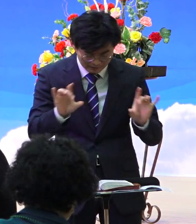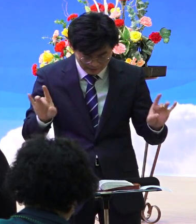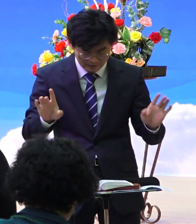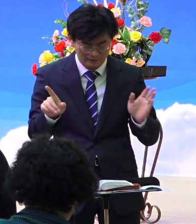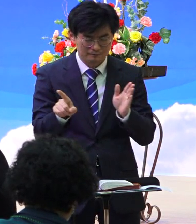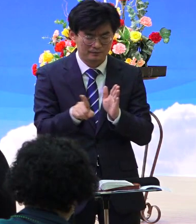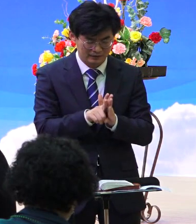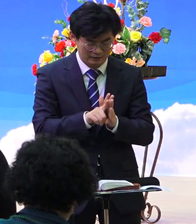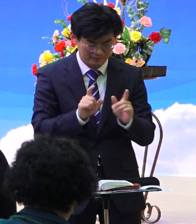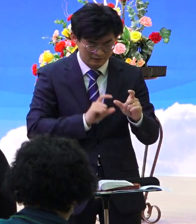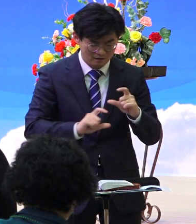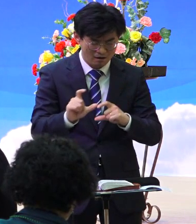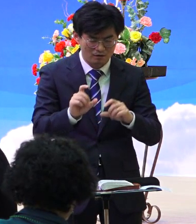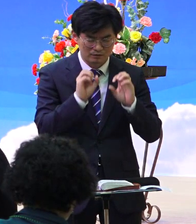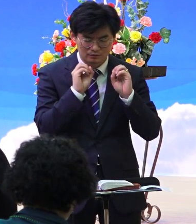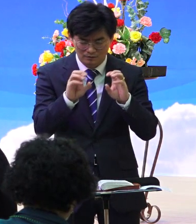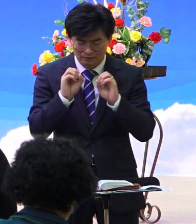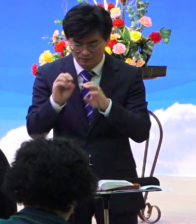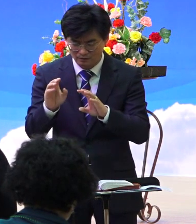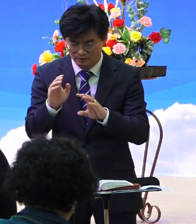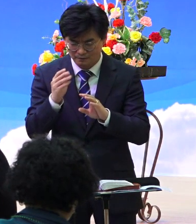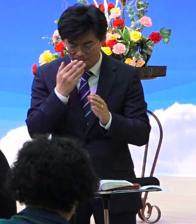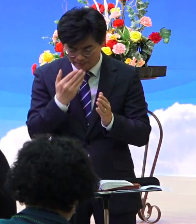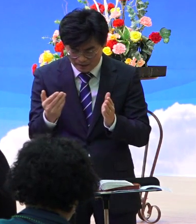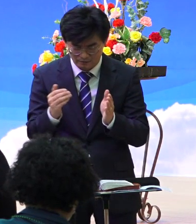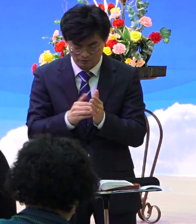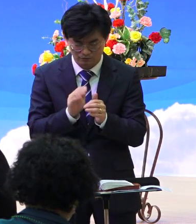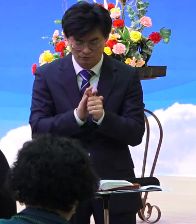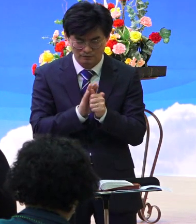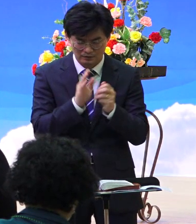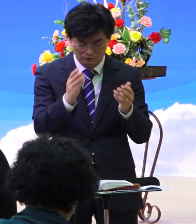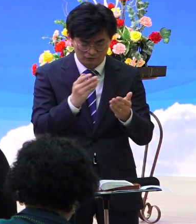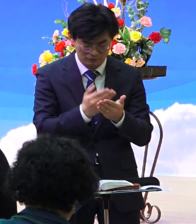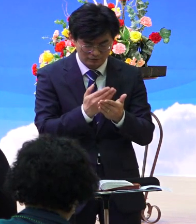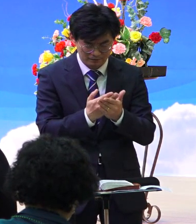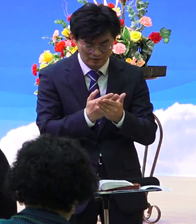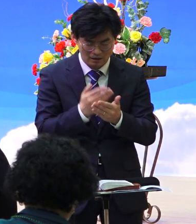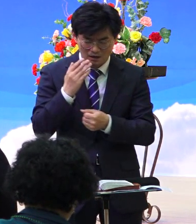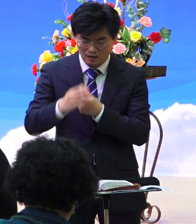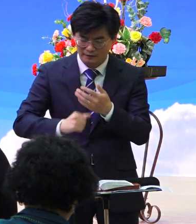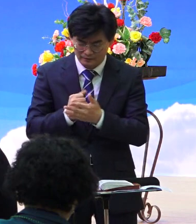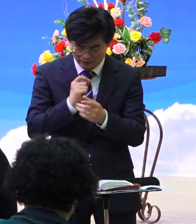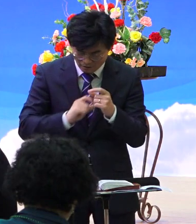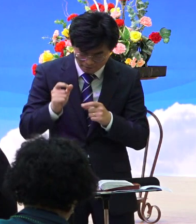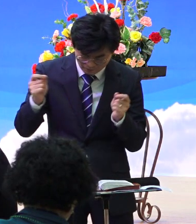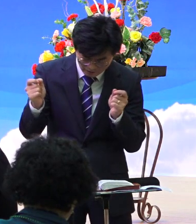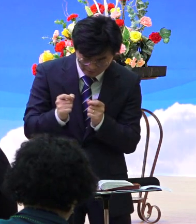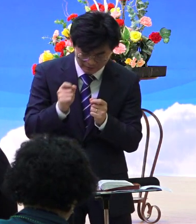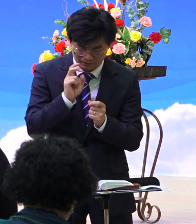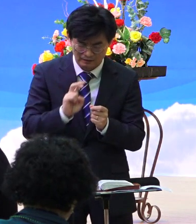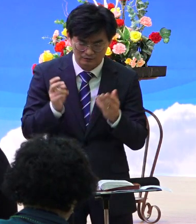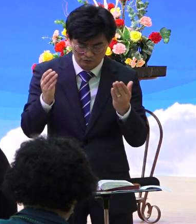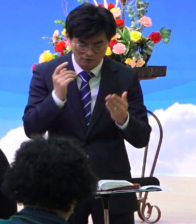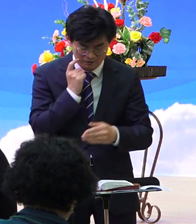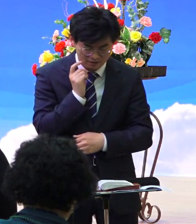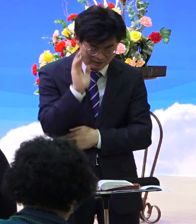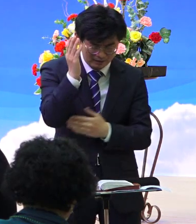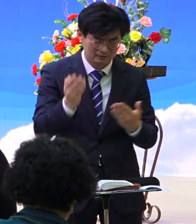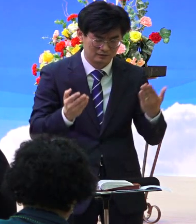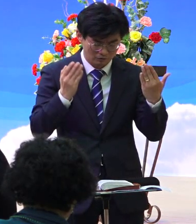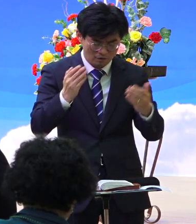삶이 진짜인 것을 기억하게 하시고, 그 속에서 더욱 주님께 찬양하고 영광 돌리고 하나님 말씀을